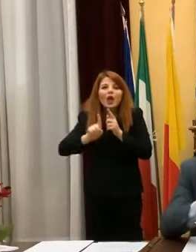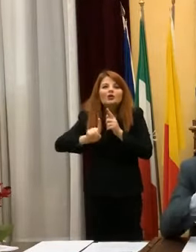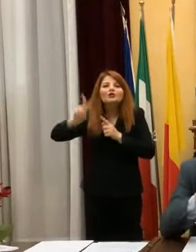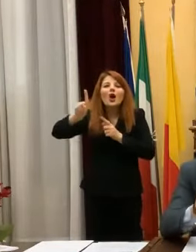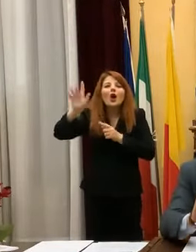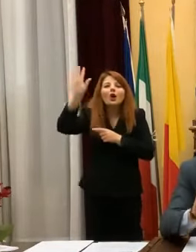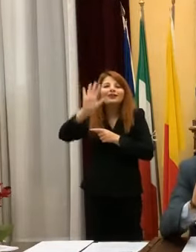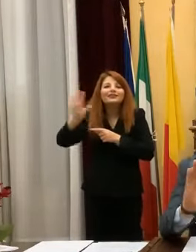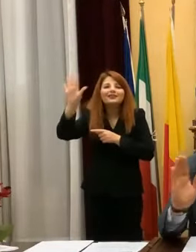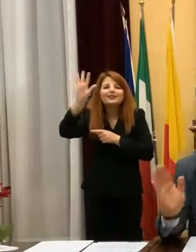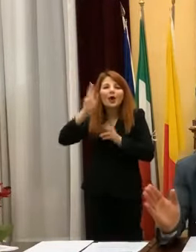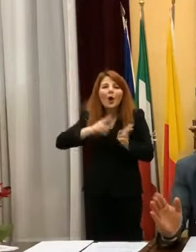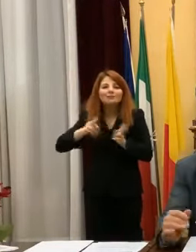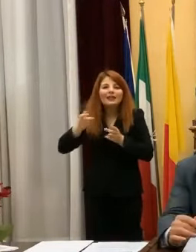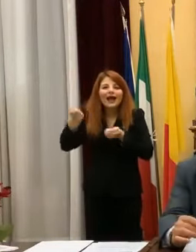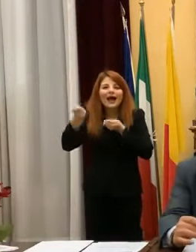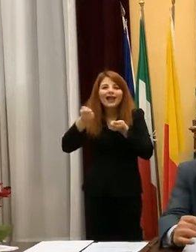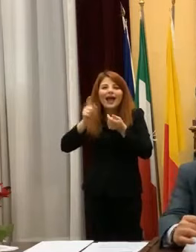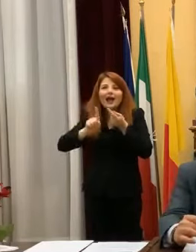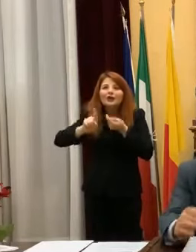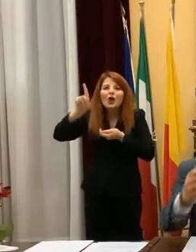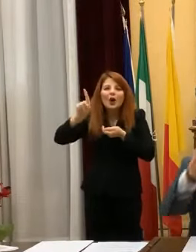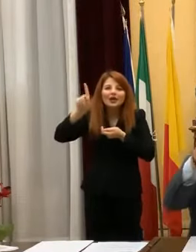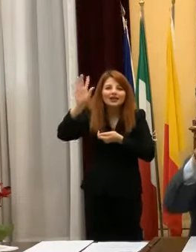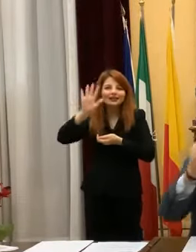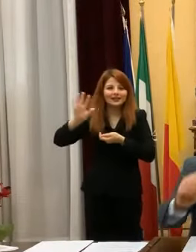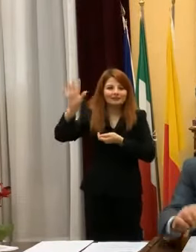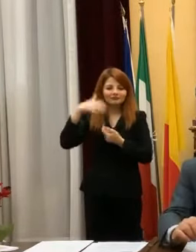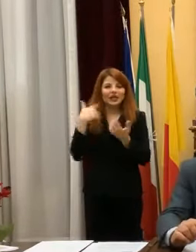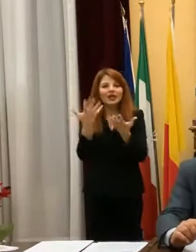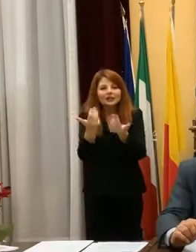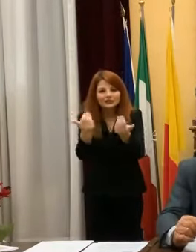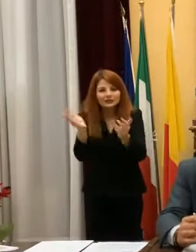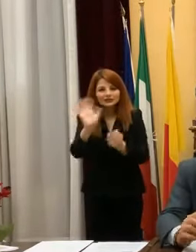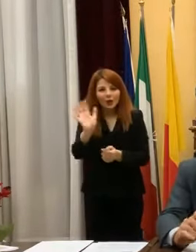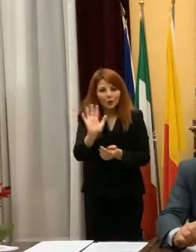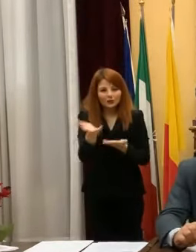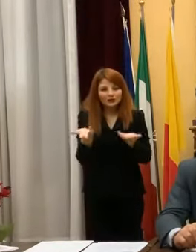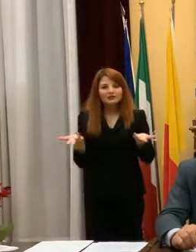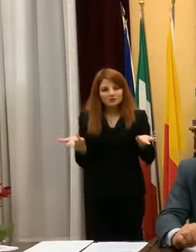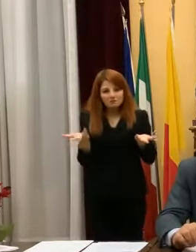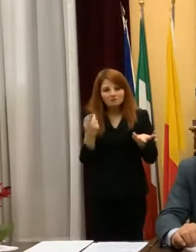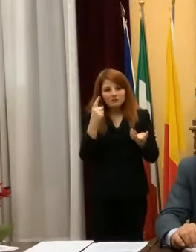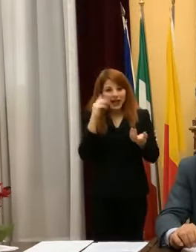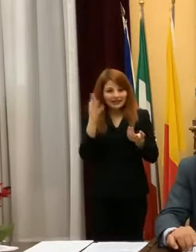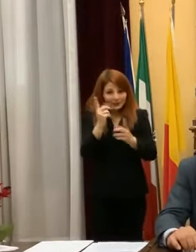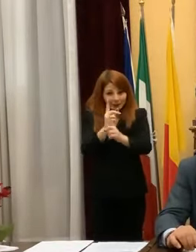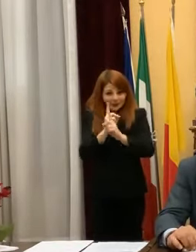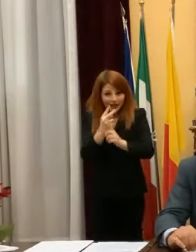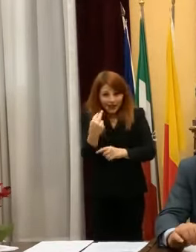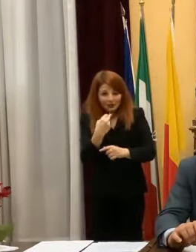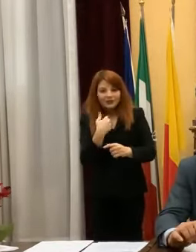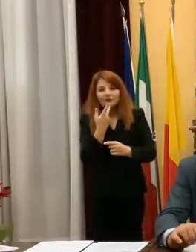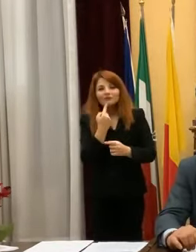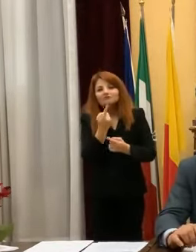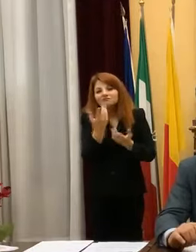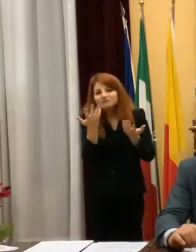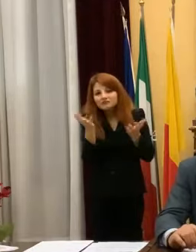Presidi ospedalieri al nord. E lo voglio salutare, se ci sta, lui ci segue, lo voglio salutare perché è una